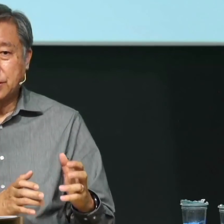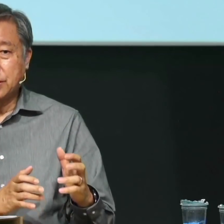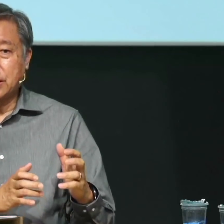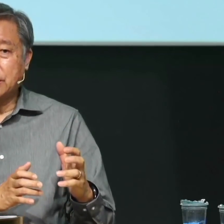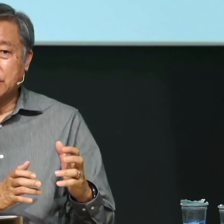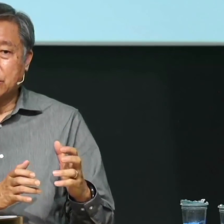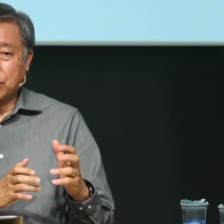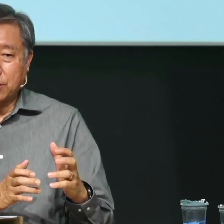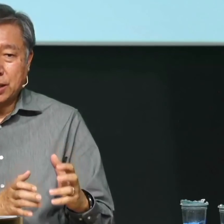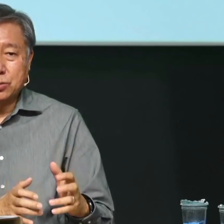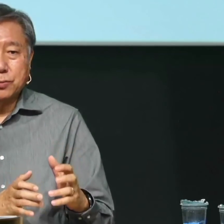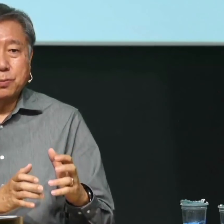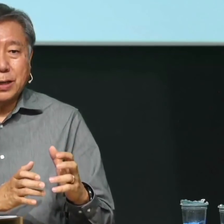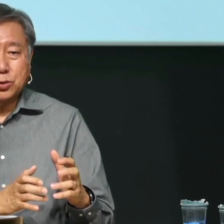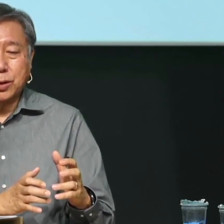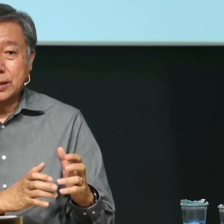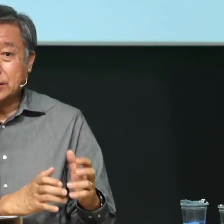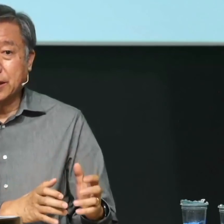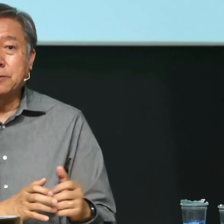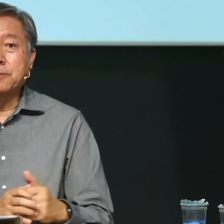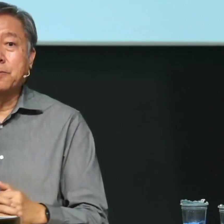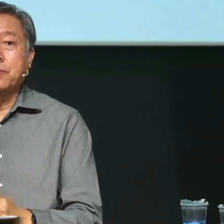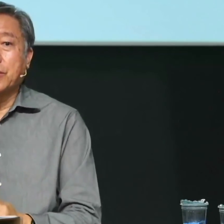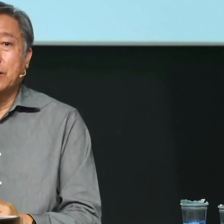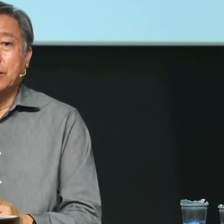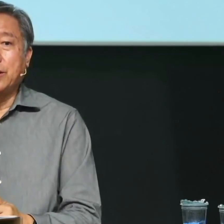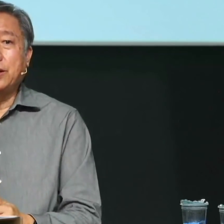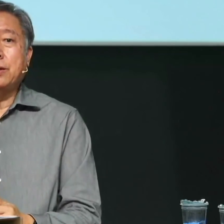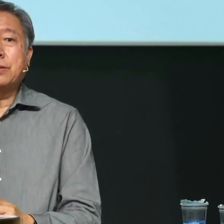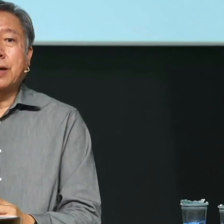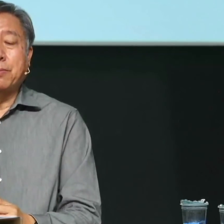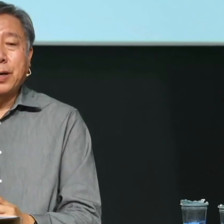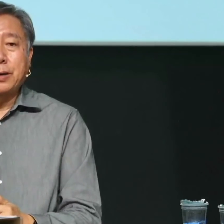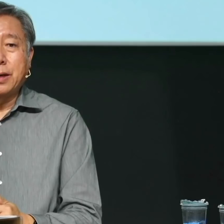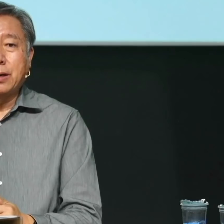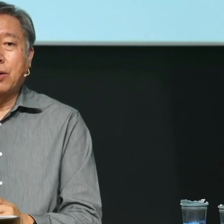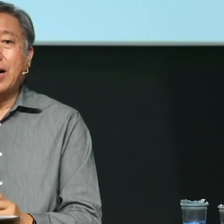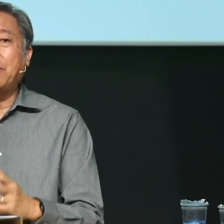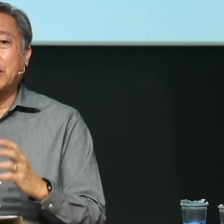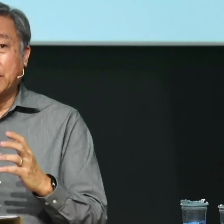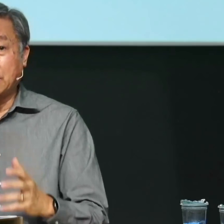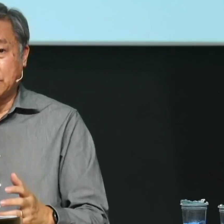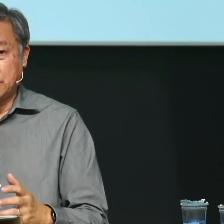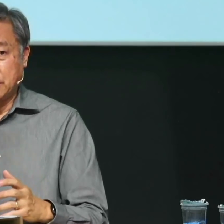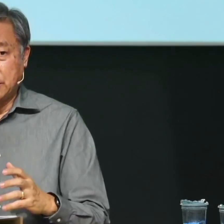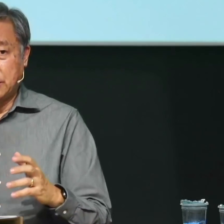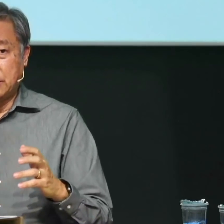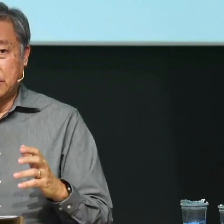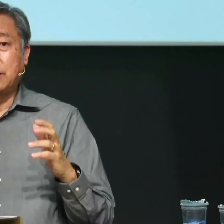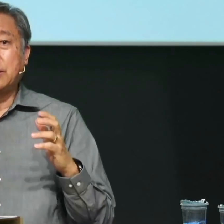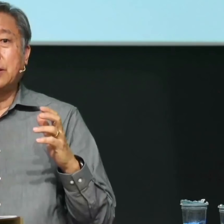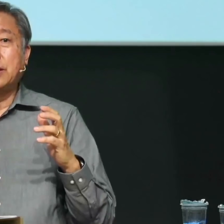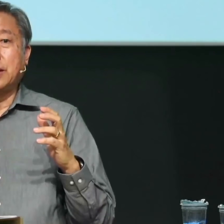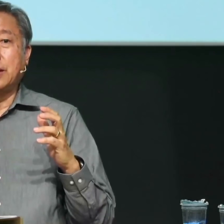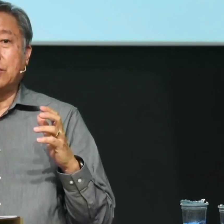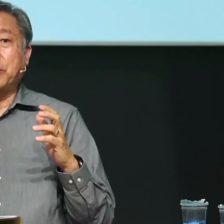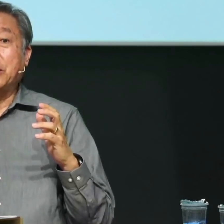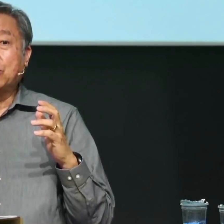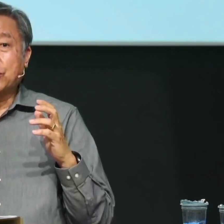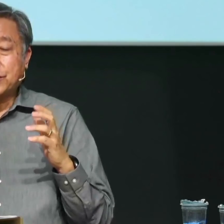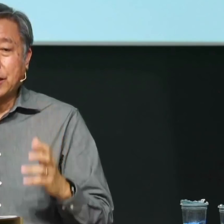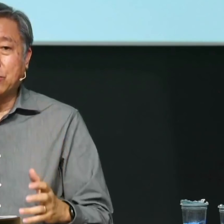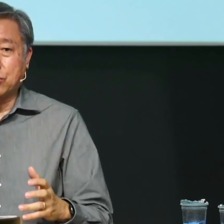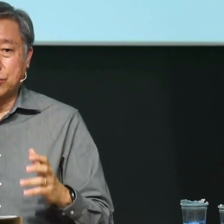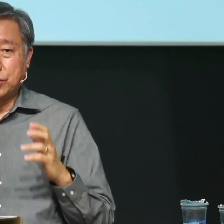assim, né, chamado Páscoa cristã, e também é o Ramadã, né, é um